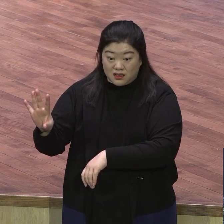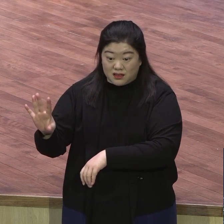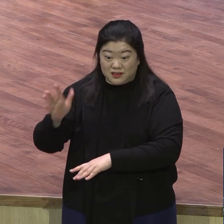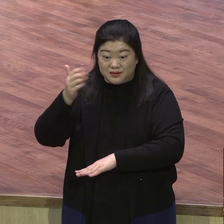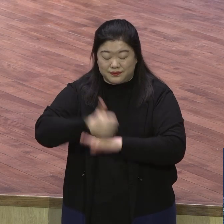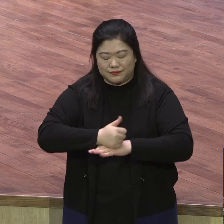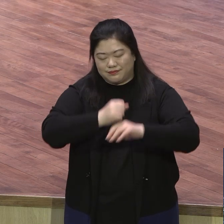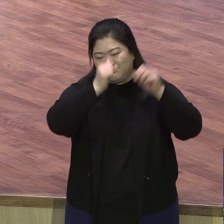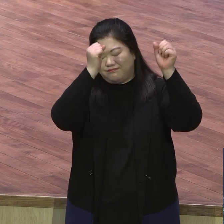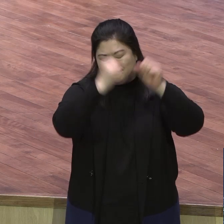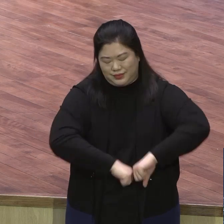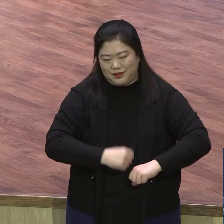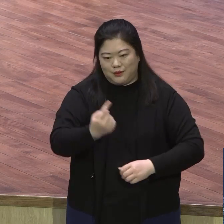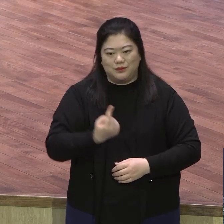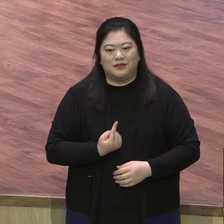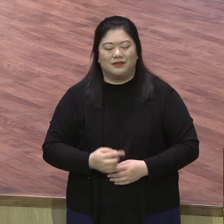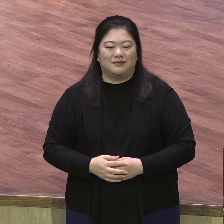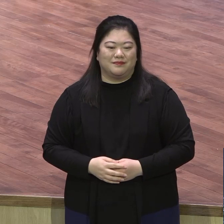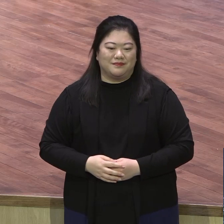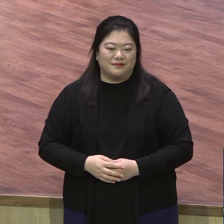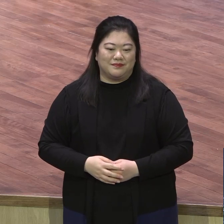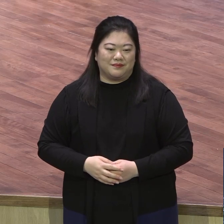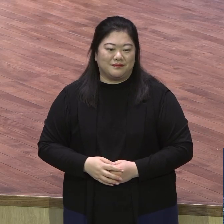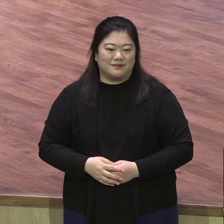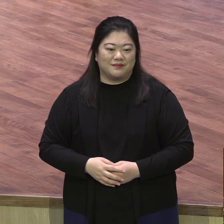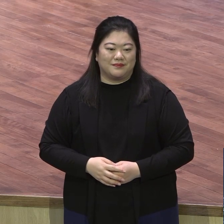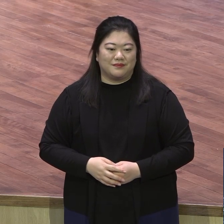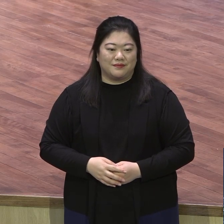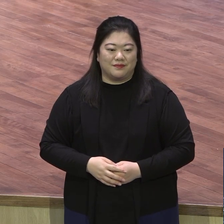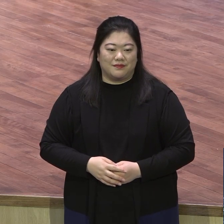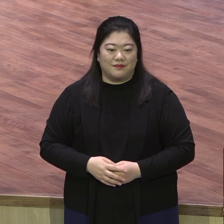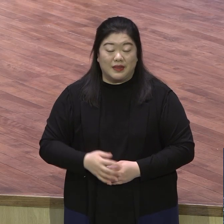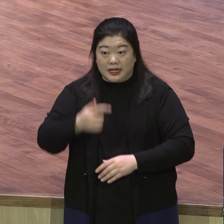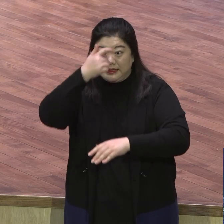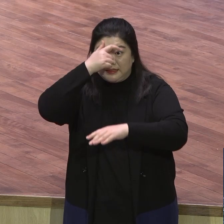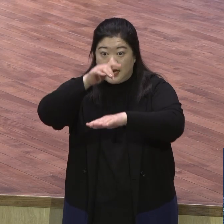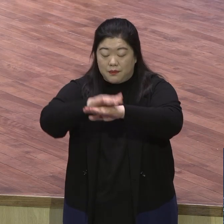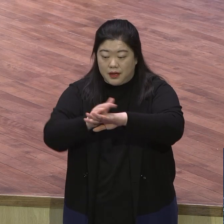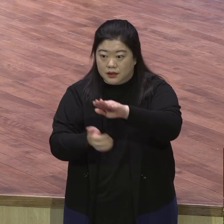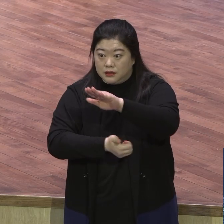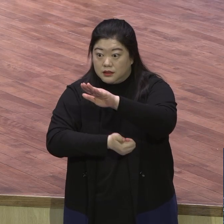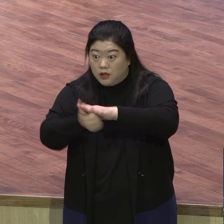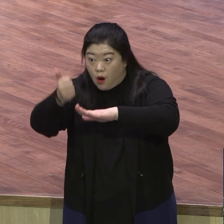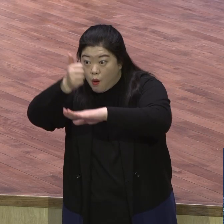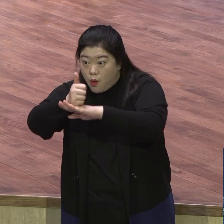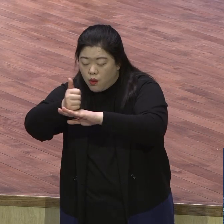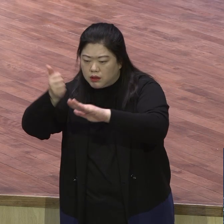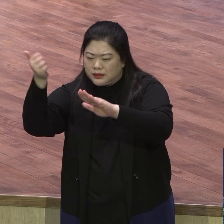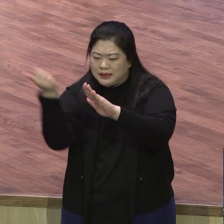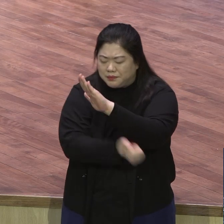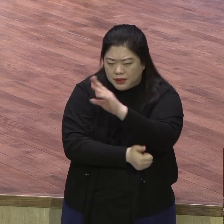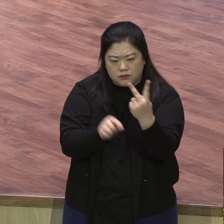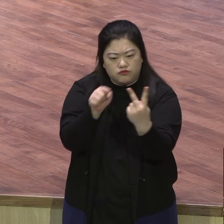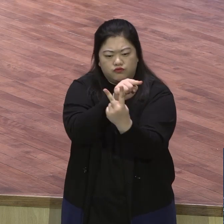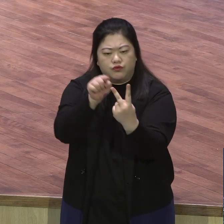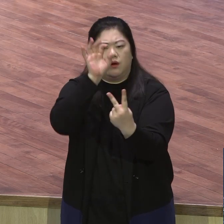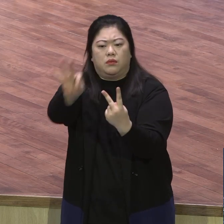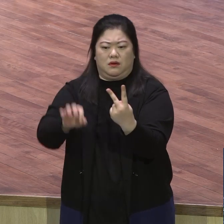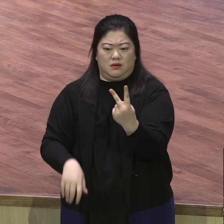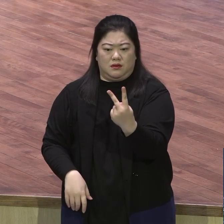바벨탑이에요. 다 무너집니다. 어느 순간에 예배 성공했냐 실패했냐 예배 성공